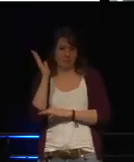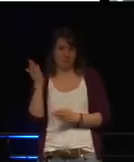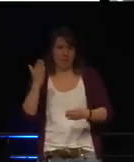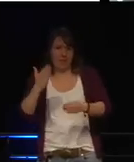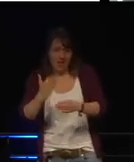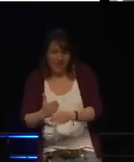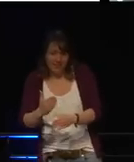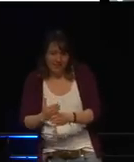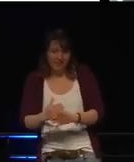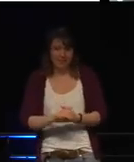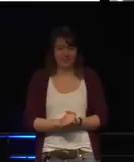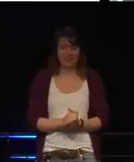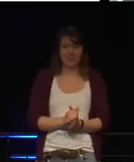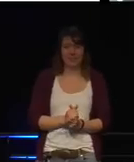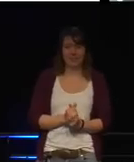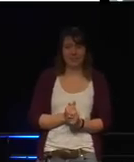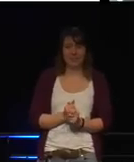en estos problemas.